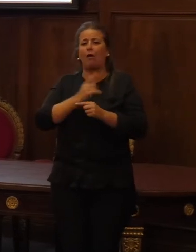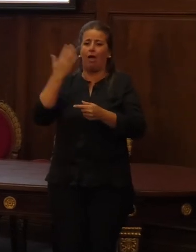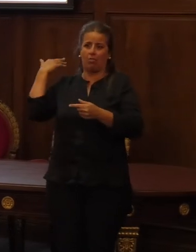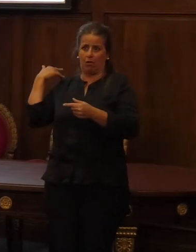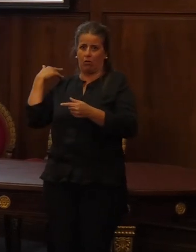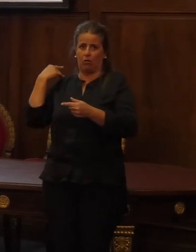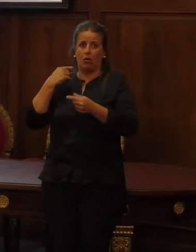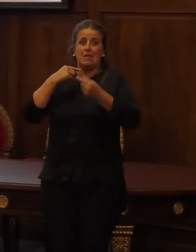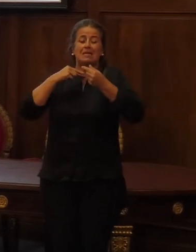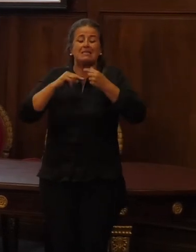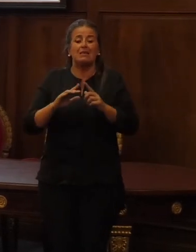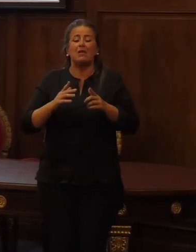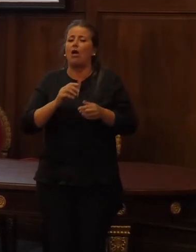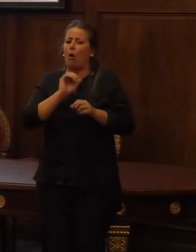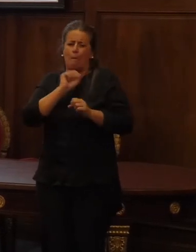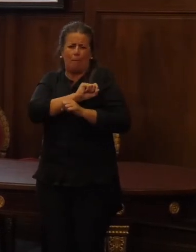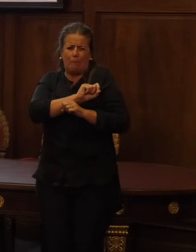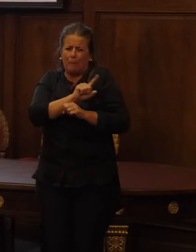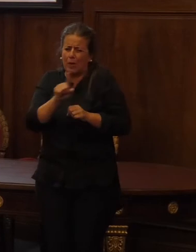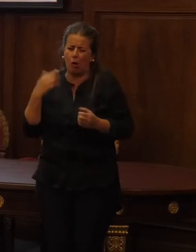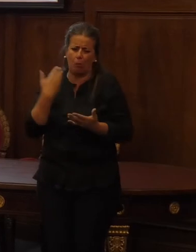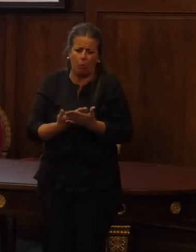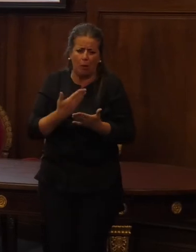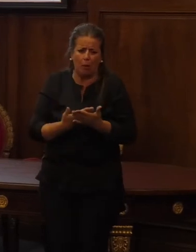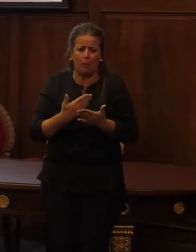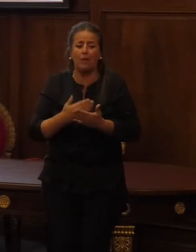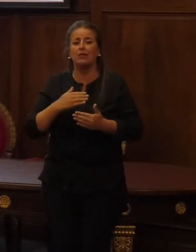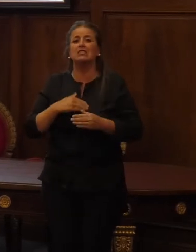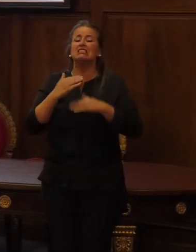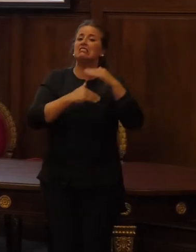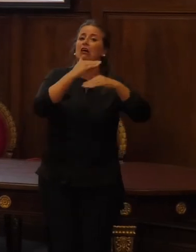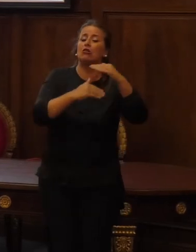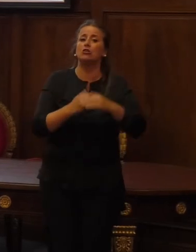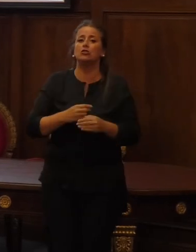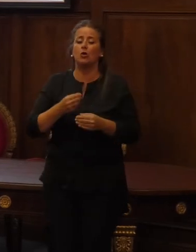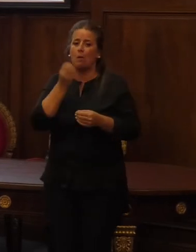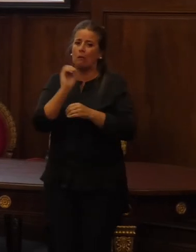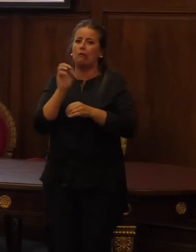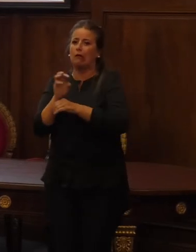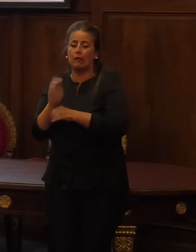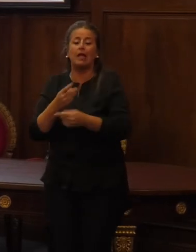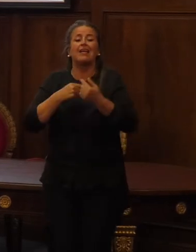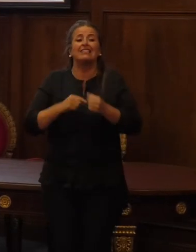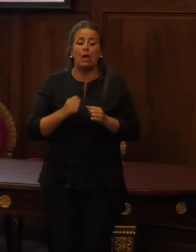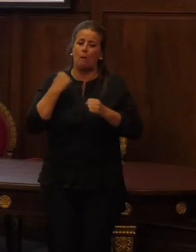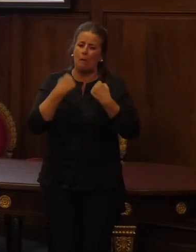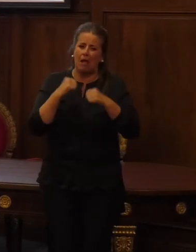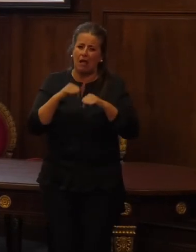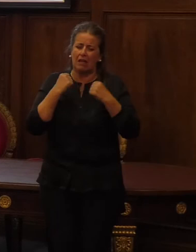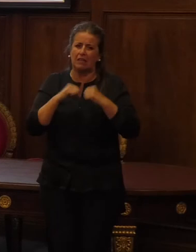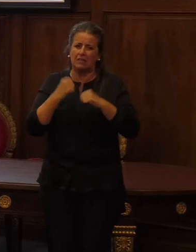que restituyó lo peor de las propuestas que enfrentaron a los desarrollos críticos en el marco de prácticas